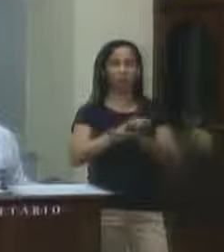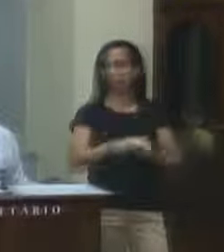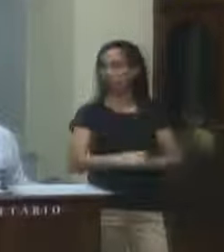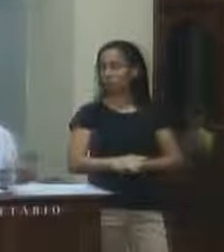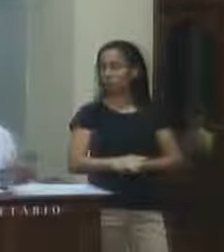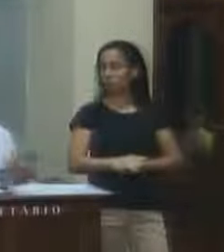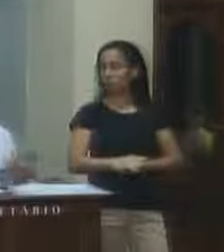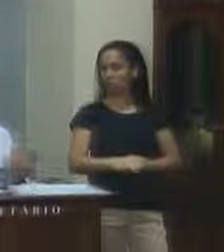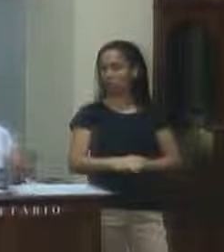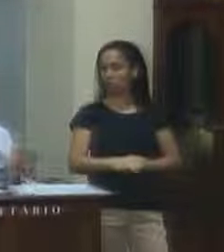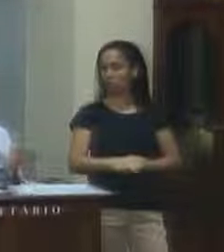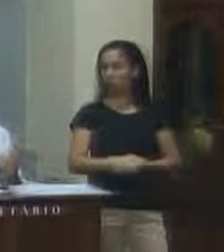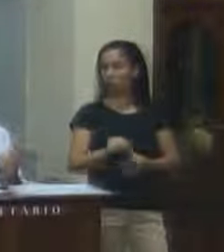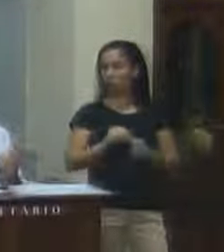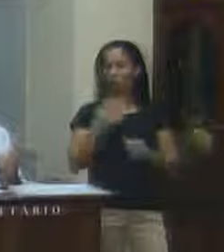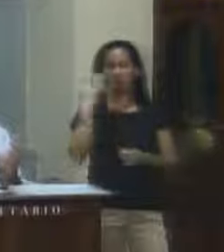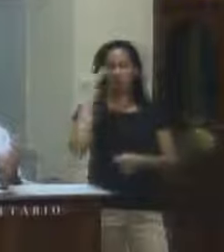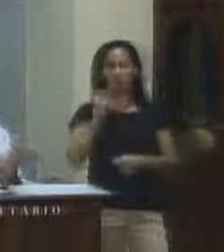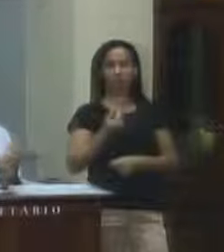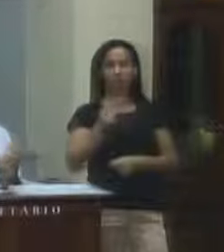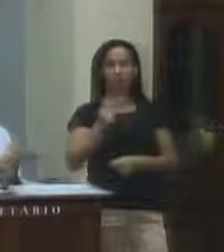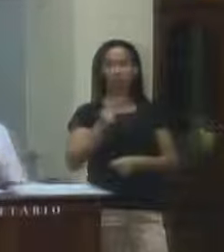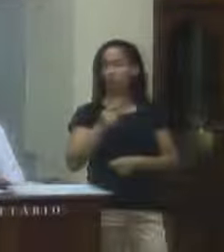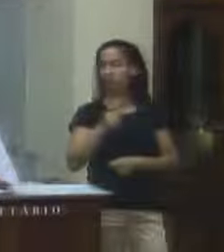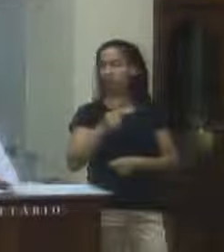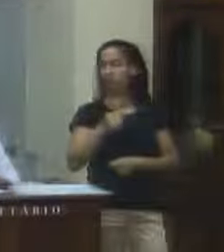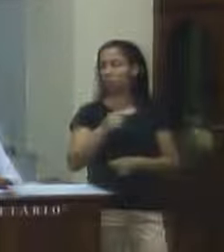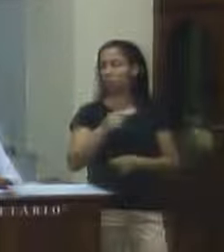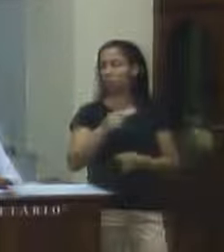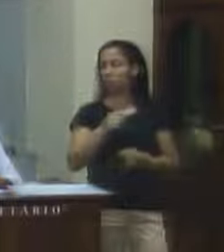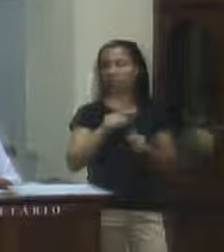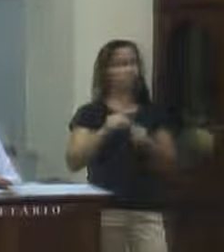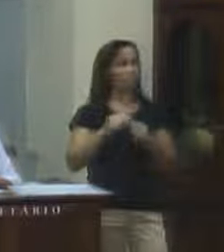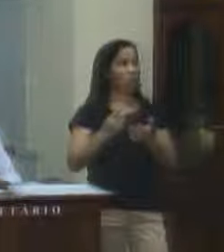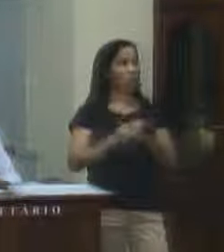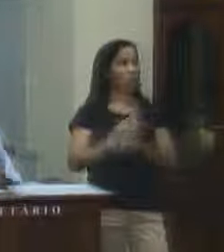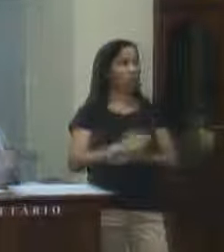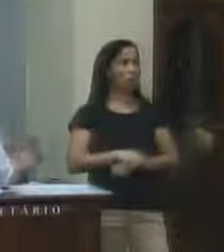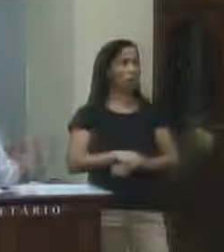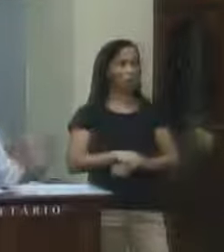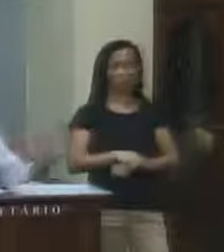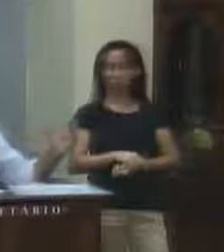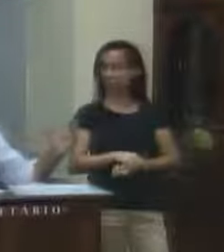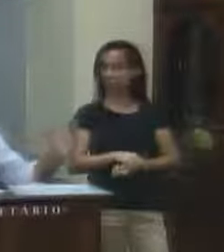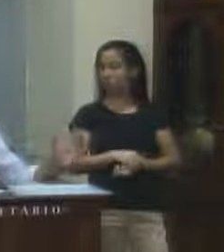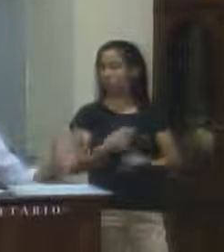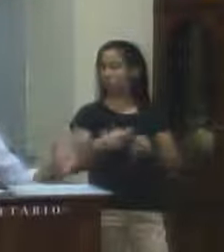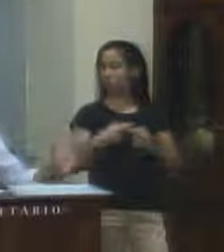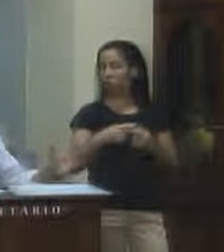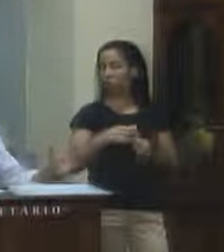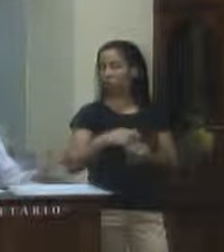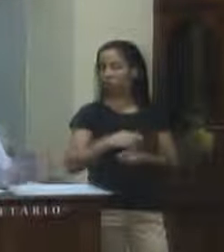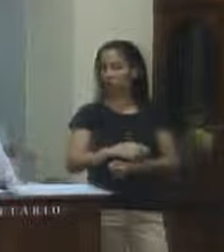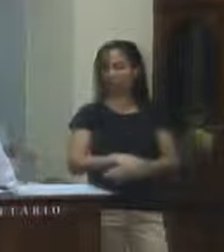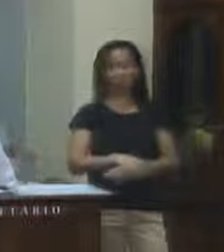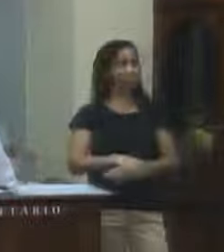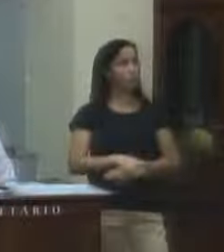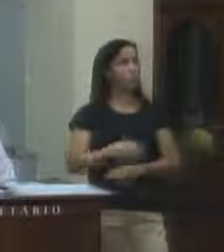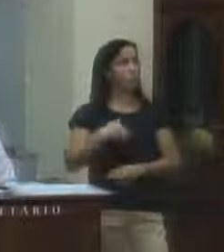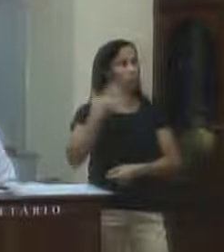questionado... A senhora acha que o valor esse valor foi mal colocado? Eu acho que foi mal colocado. Porque, segundo, eu não sei os outros decretos...